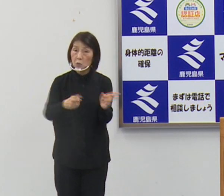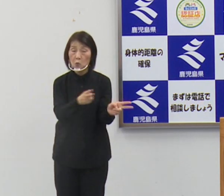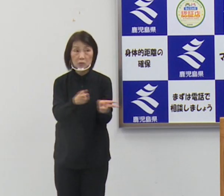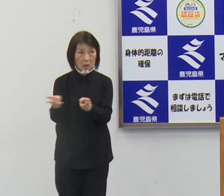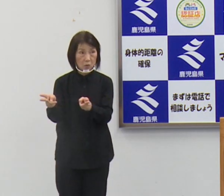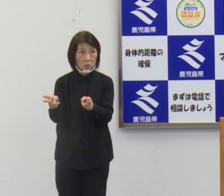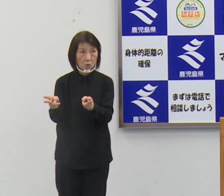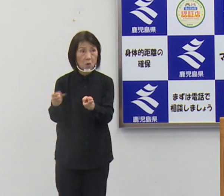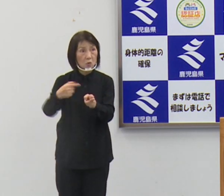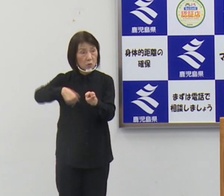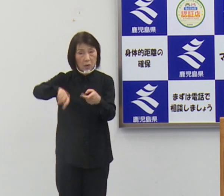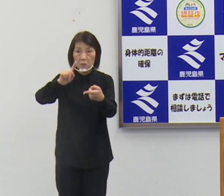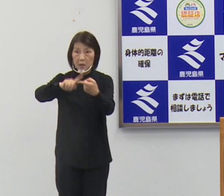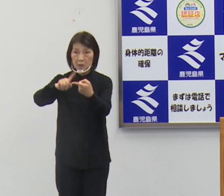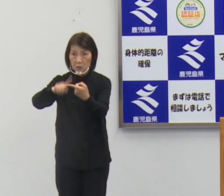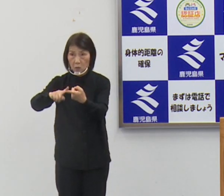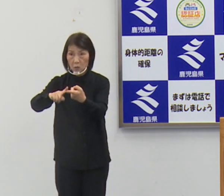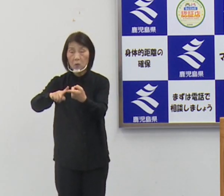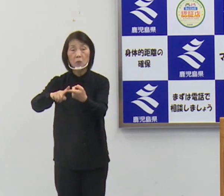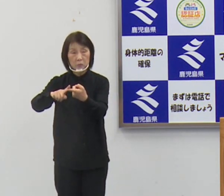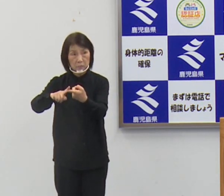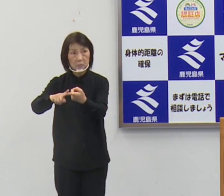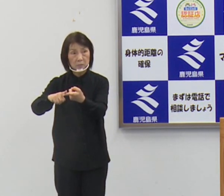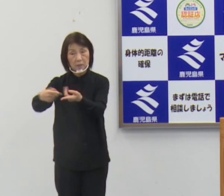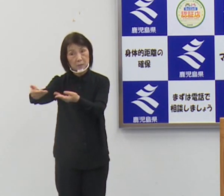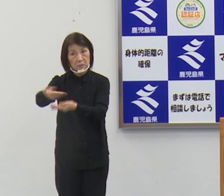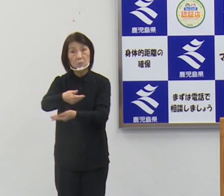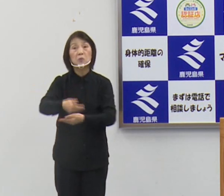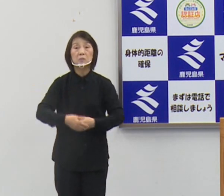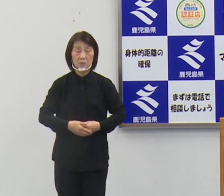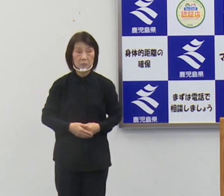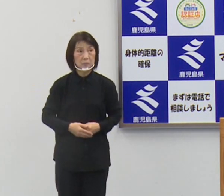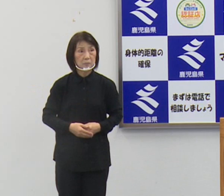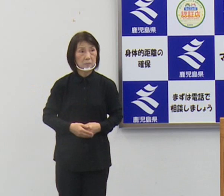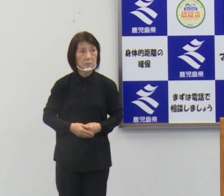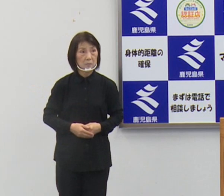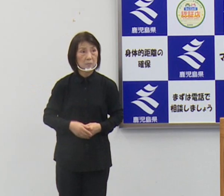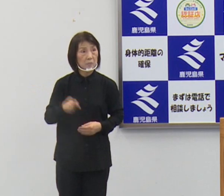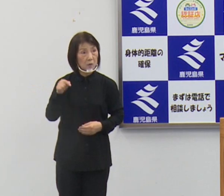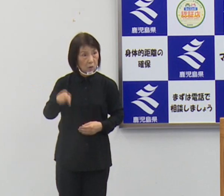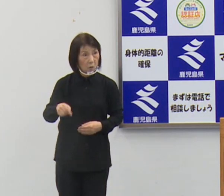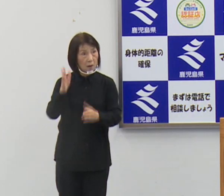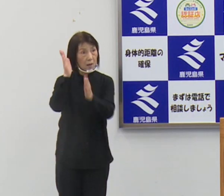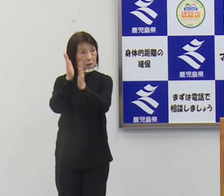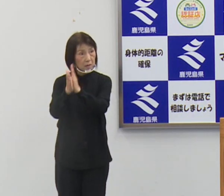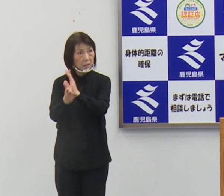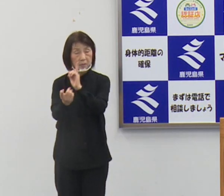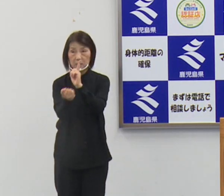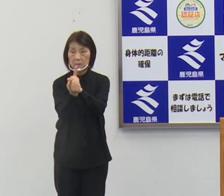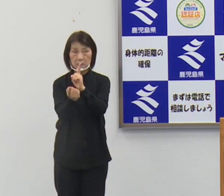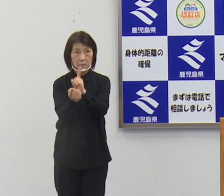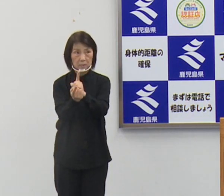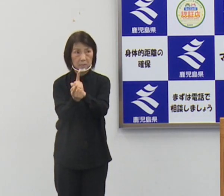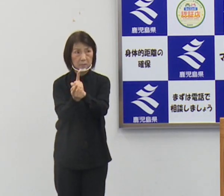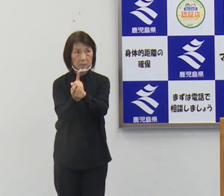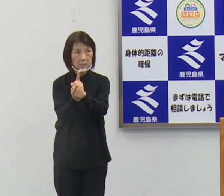のお店の酒類の提供についてなんですけれども、これは政府としては、知事の判断で認めてもいいというような話が上